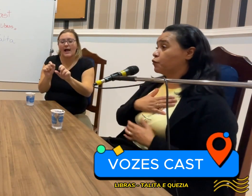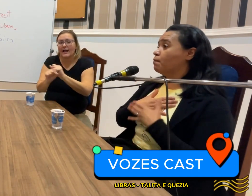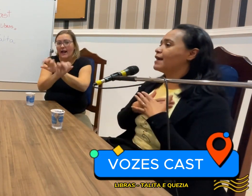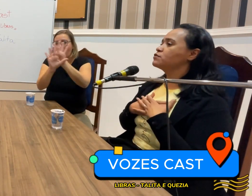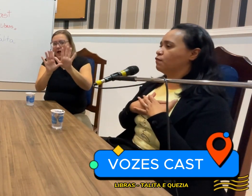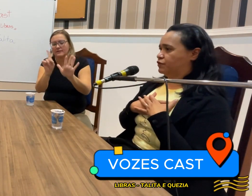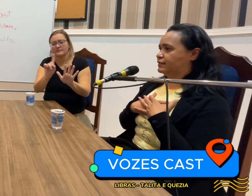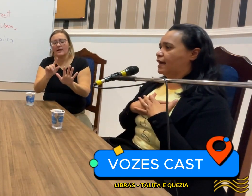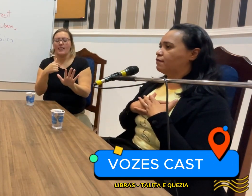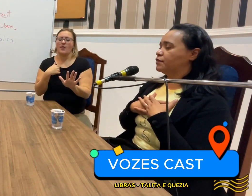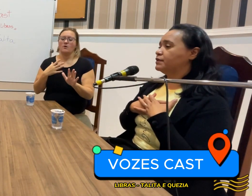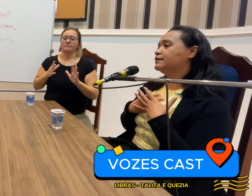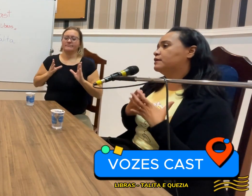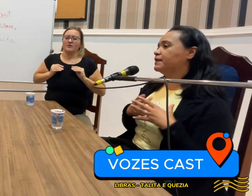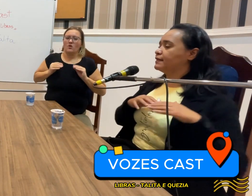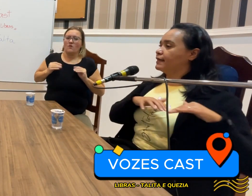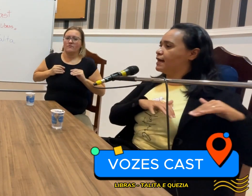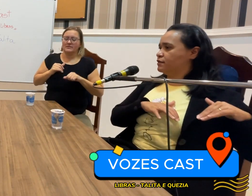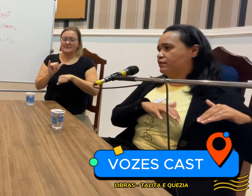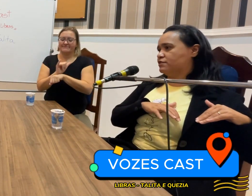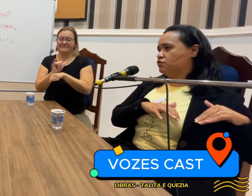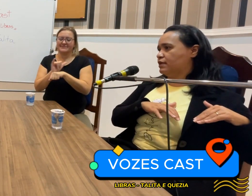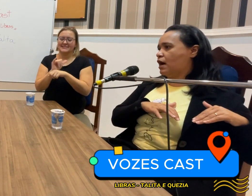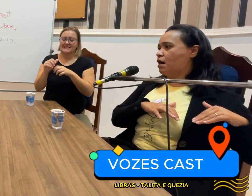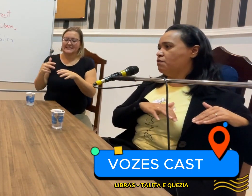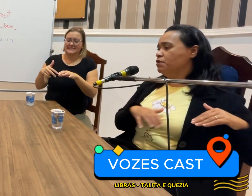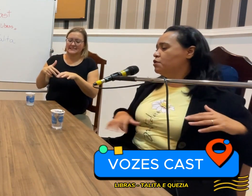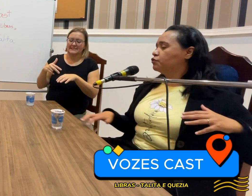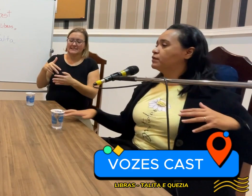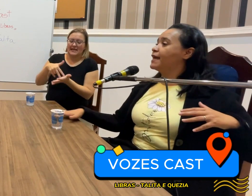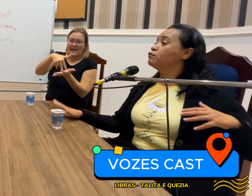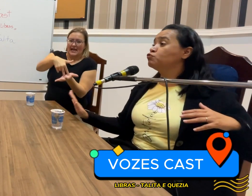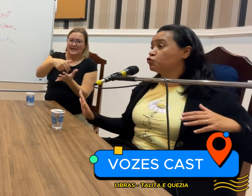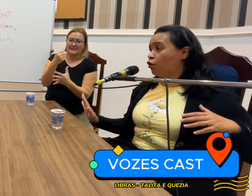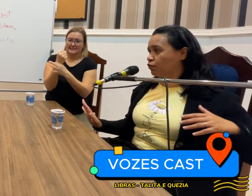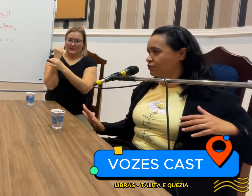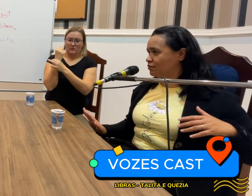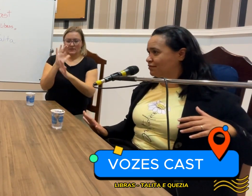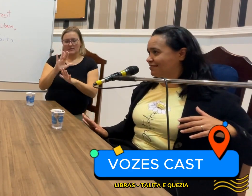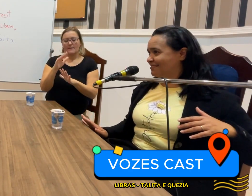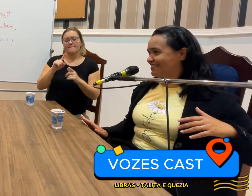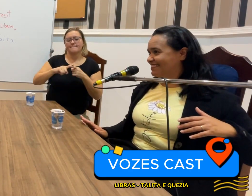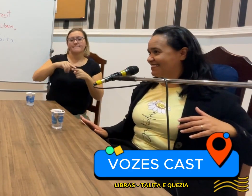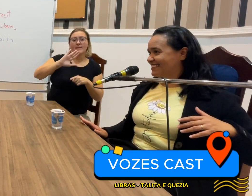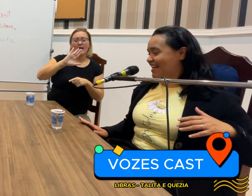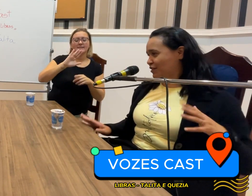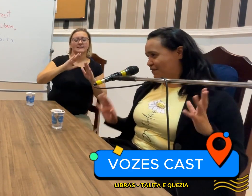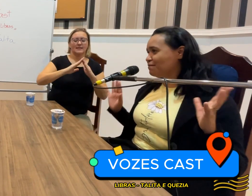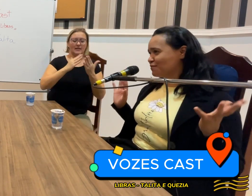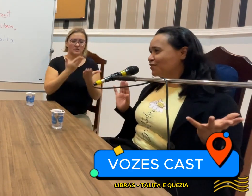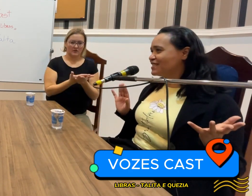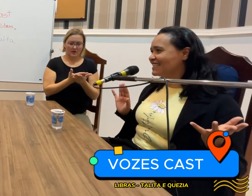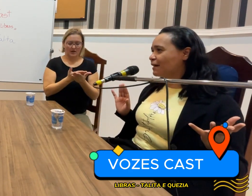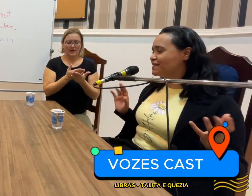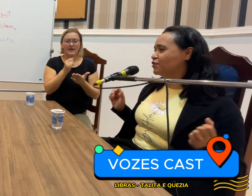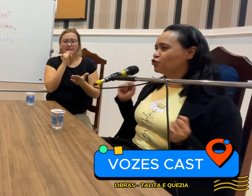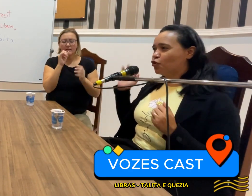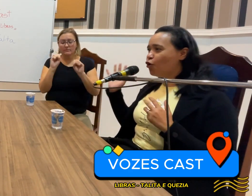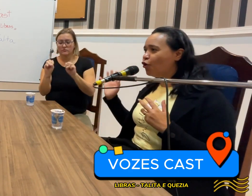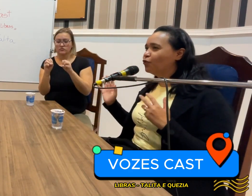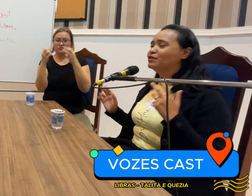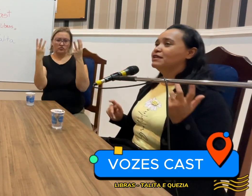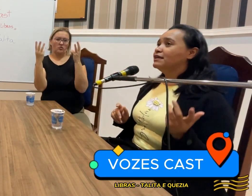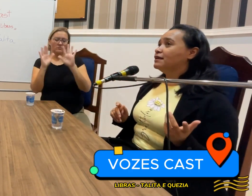eu fico mais confortável em interpretar na área educacional do que ir num show. Entendi. Né? Nós vemos muitos intérpretes